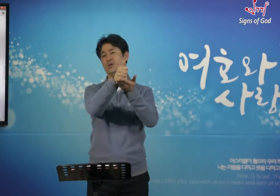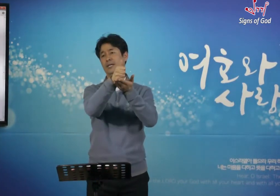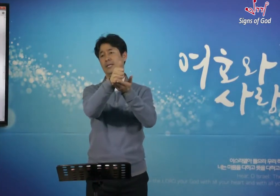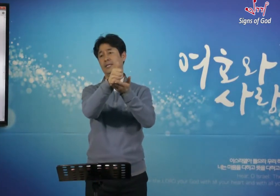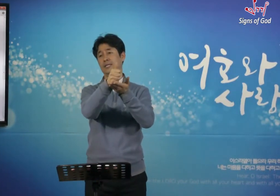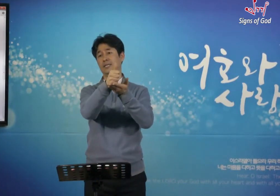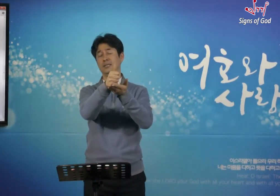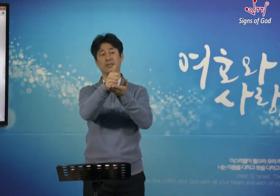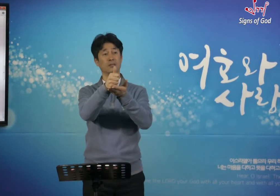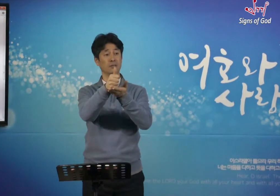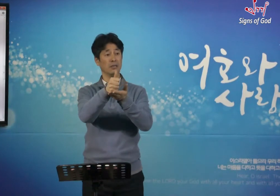사랑으로 섬기고